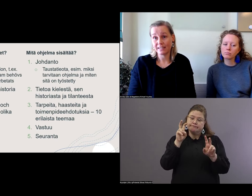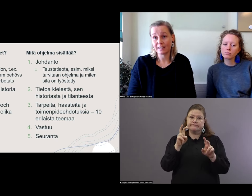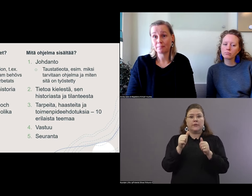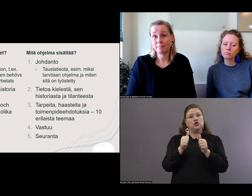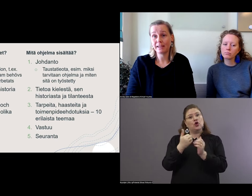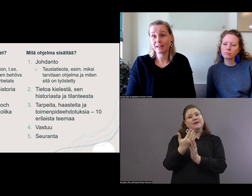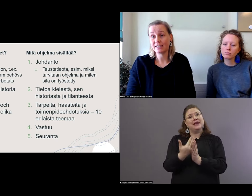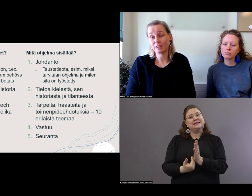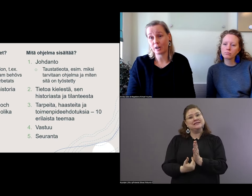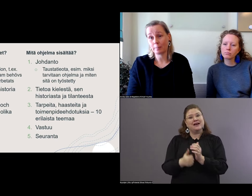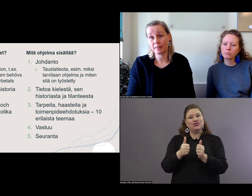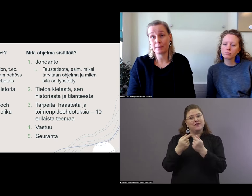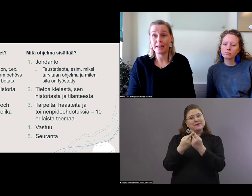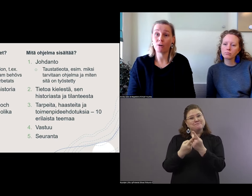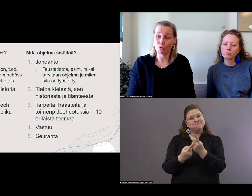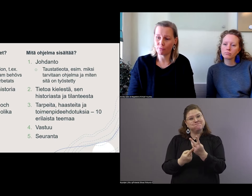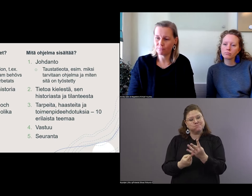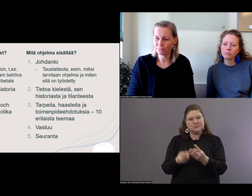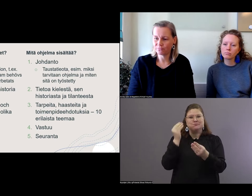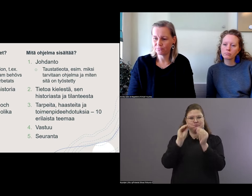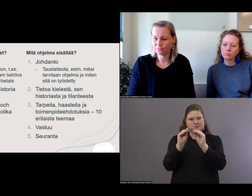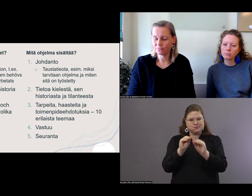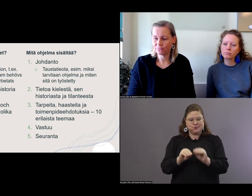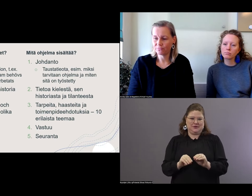toivelista siitä, minkälaisia tarpeita meillä on.